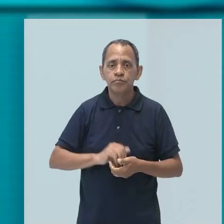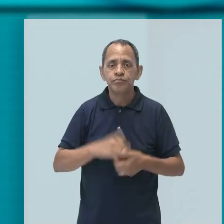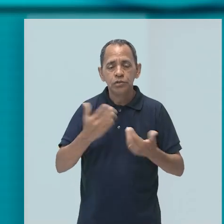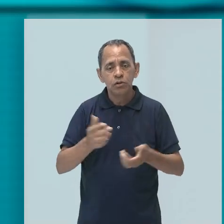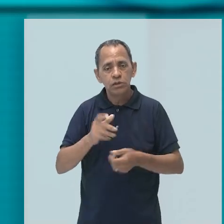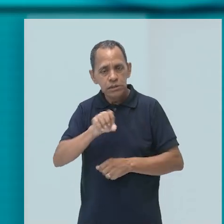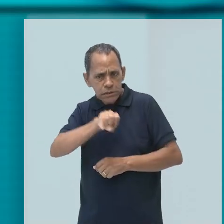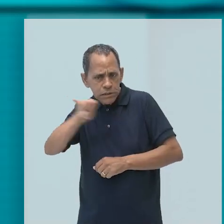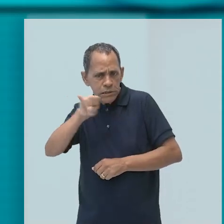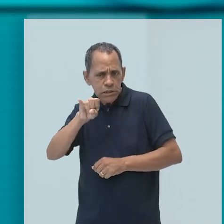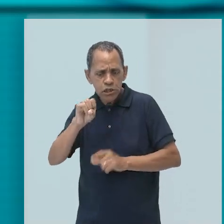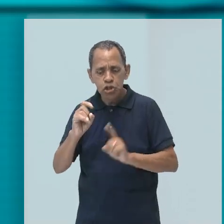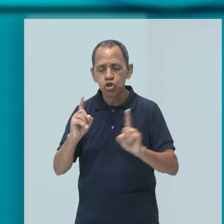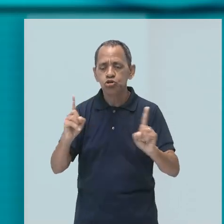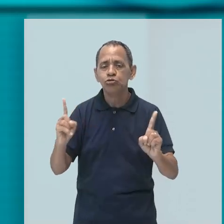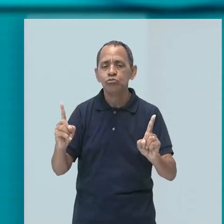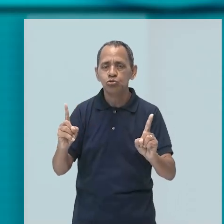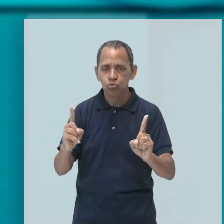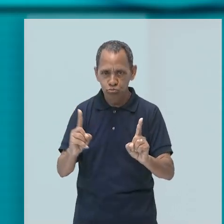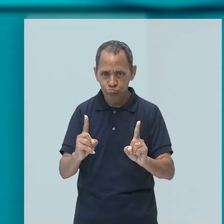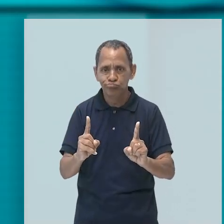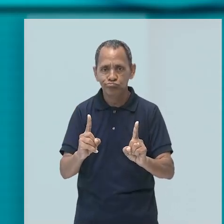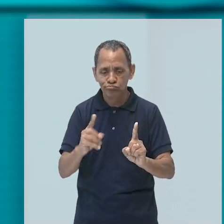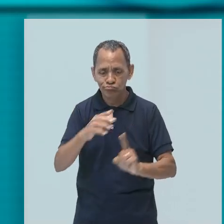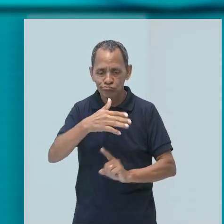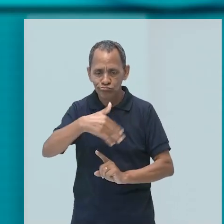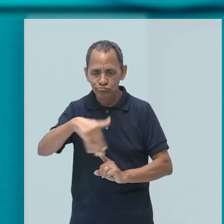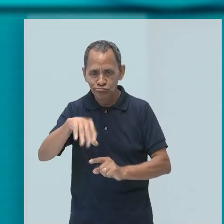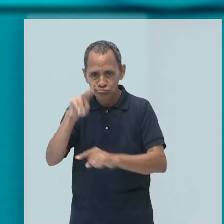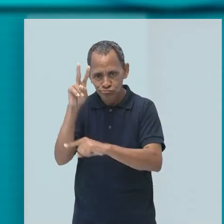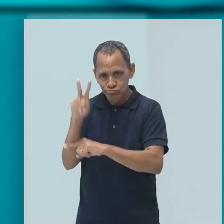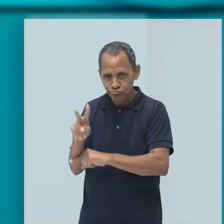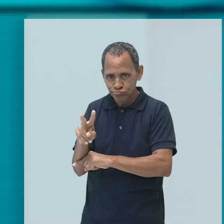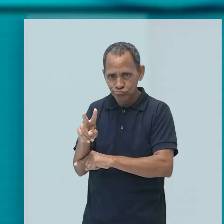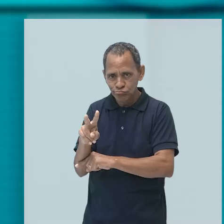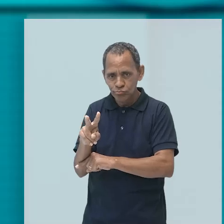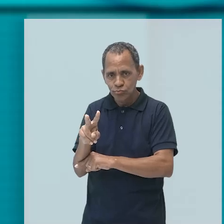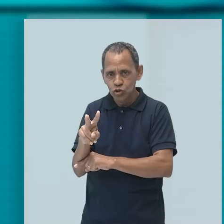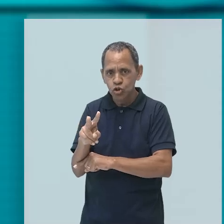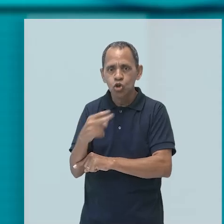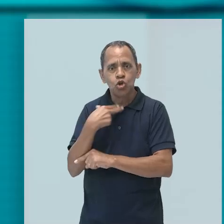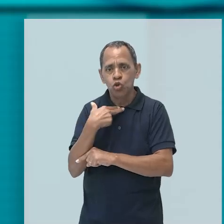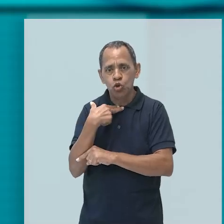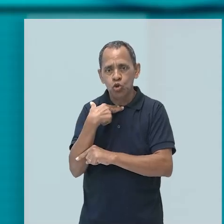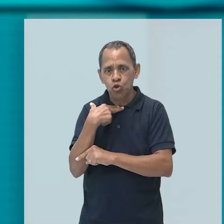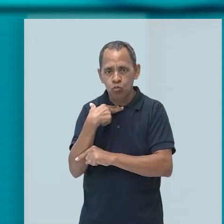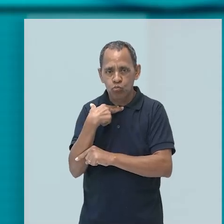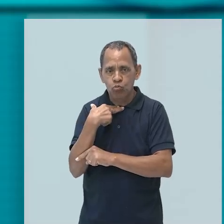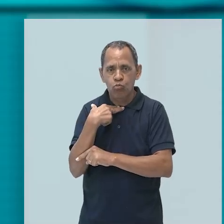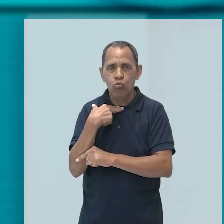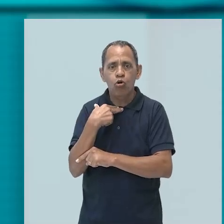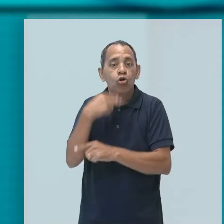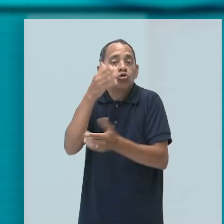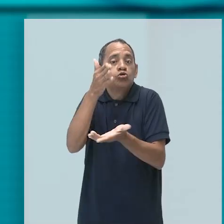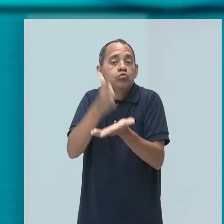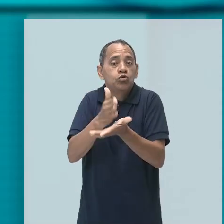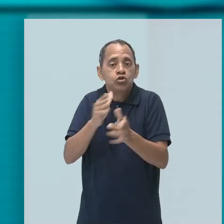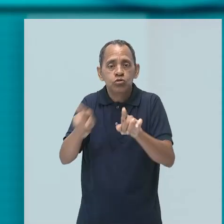um pouco a faixa de preservação e nessa faixa ninguém mexe de maneira alguma, né? E aí aumenta